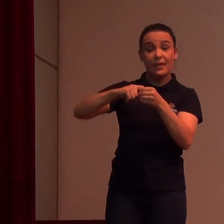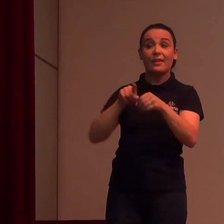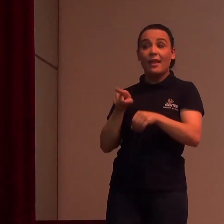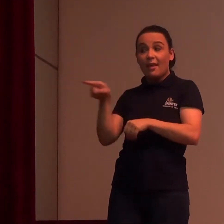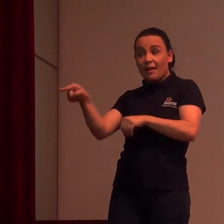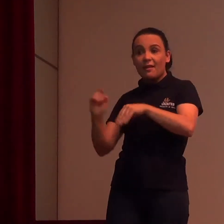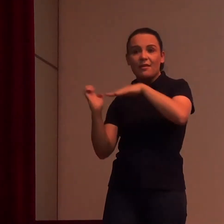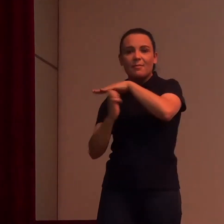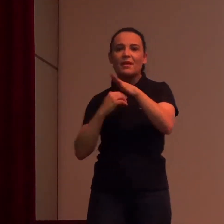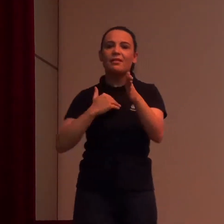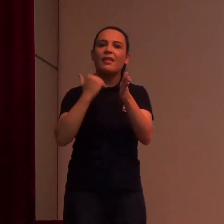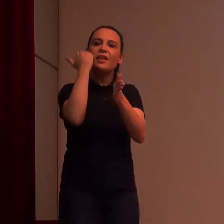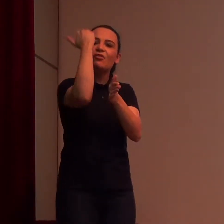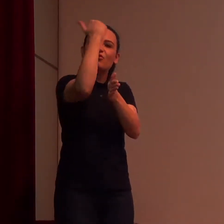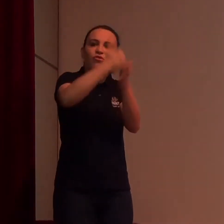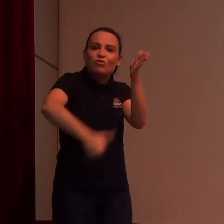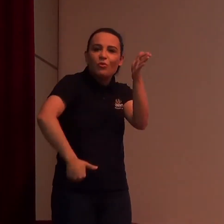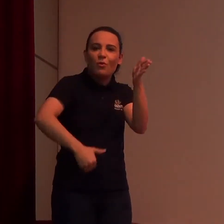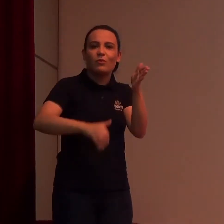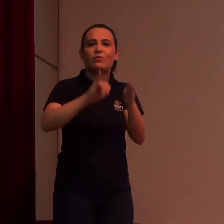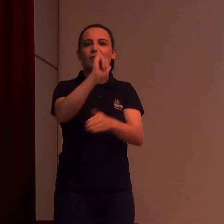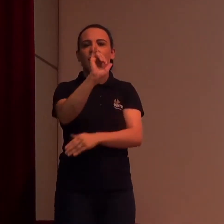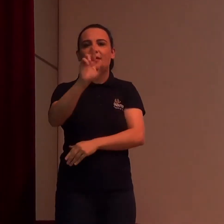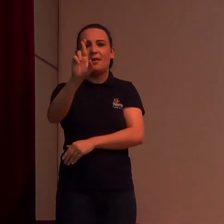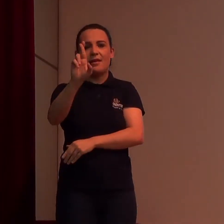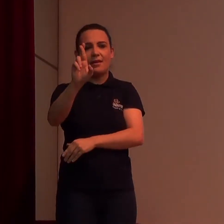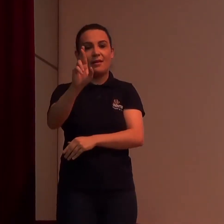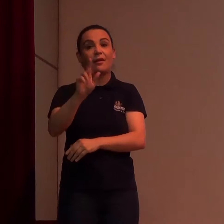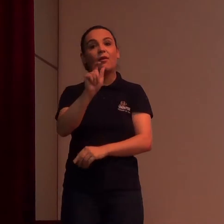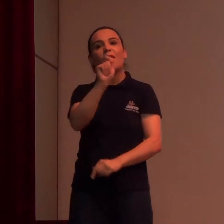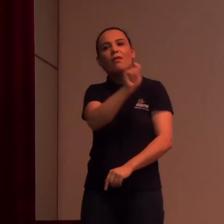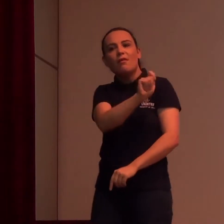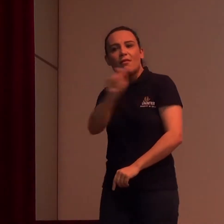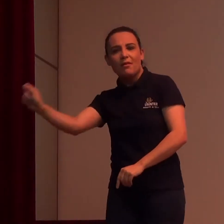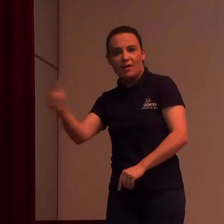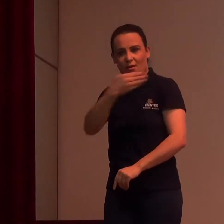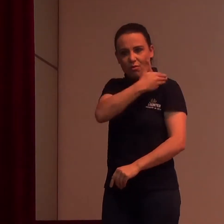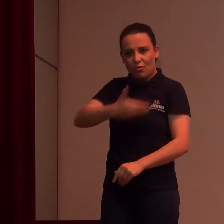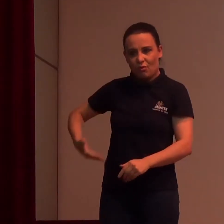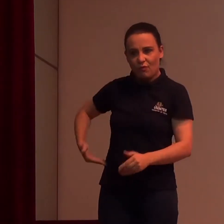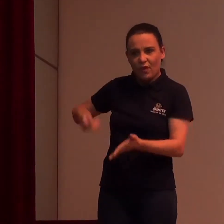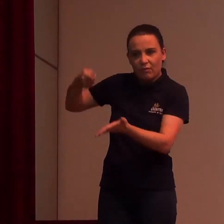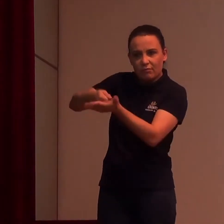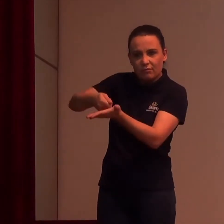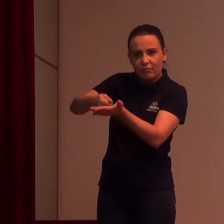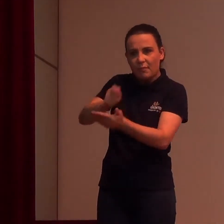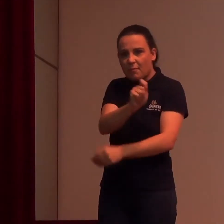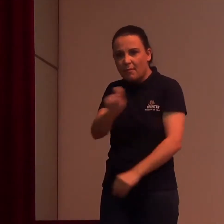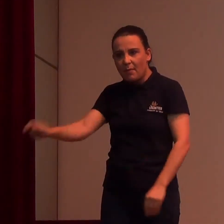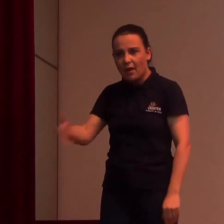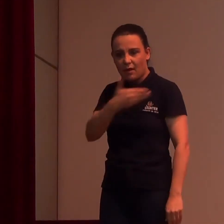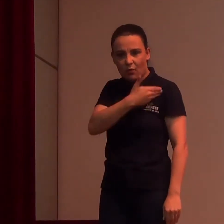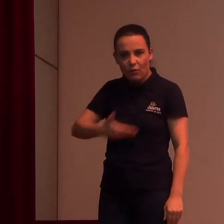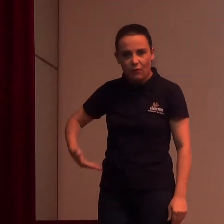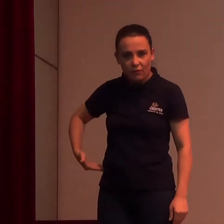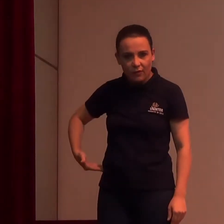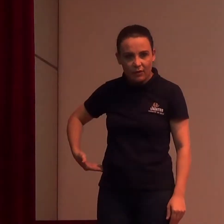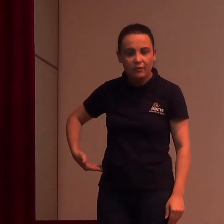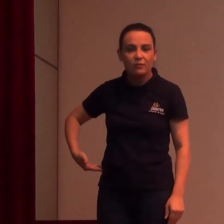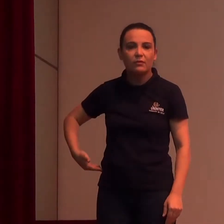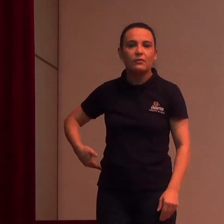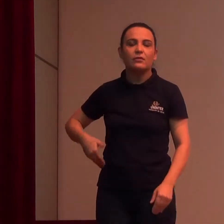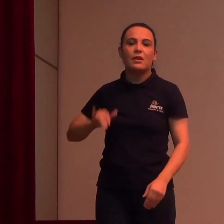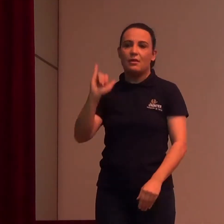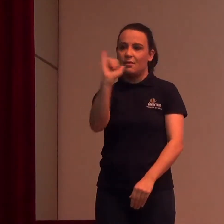empresas, o que elas iriam declarar e ter que pagar de fisco, ela pode escolher um projeto, tanto da fundação como